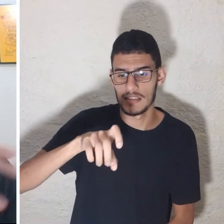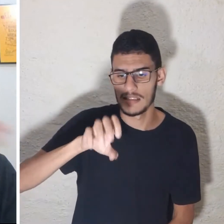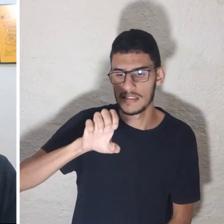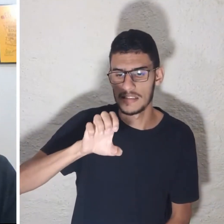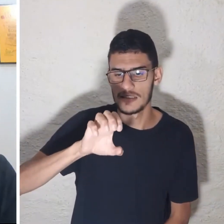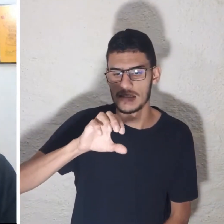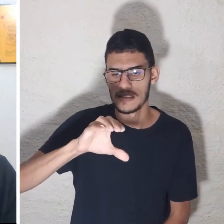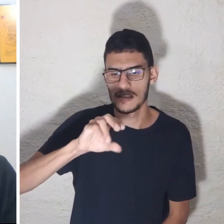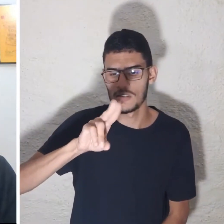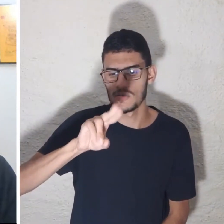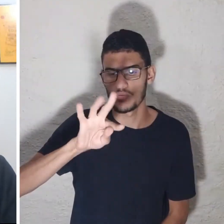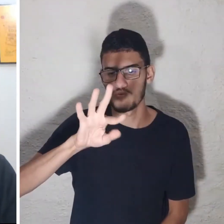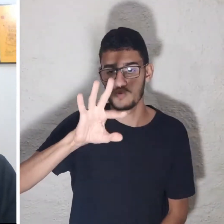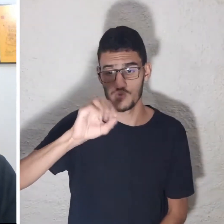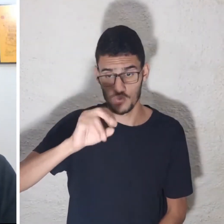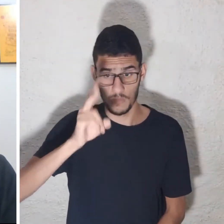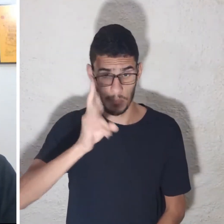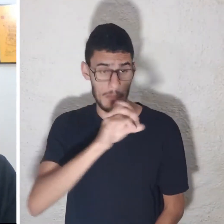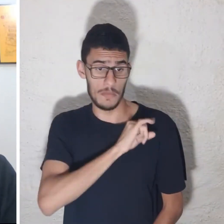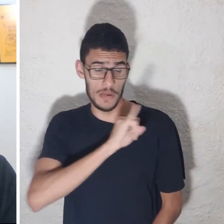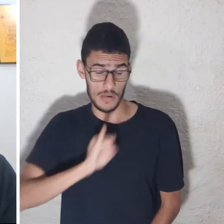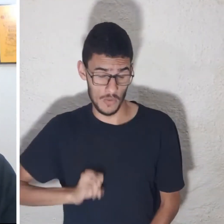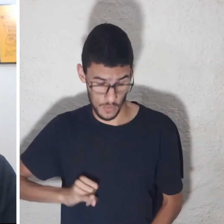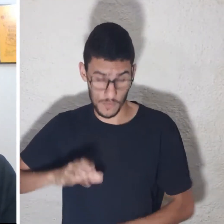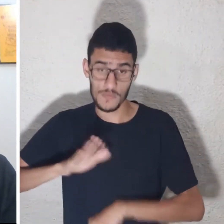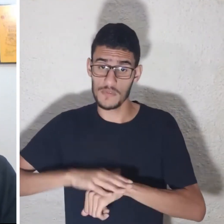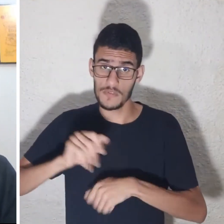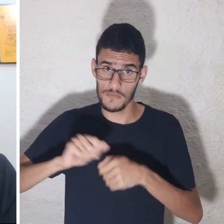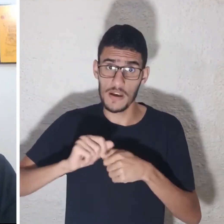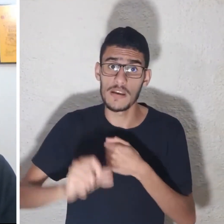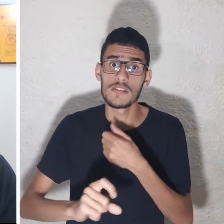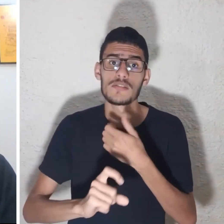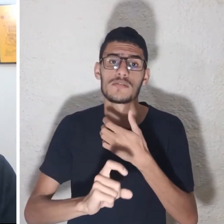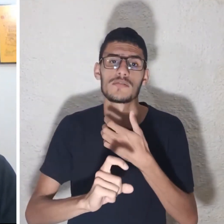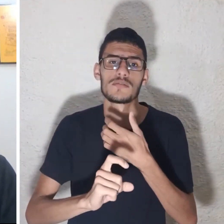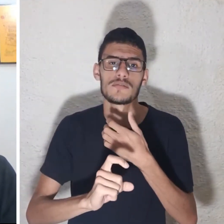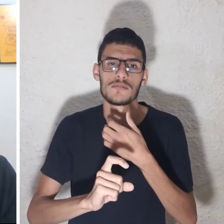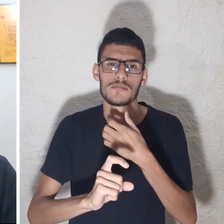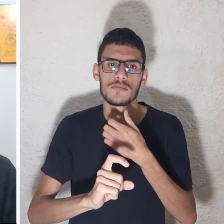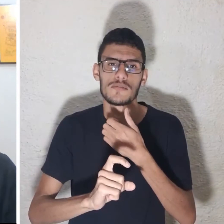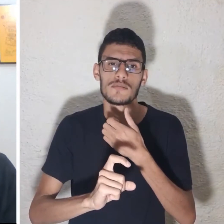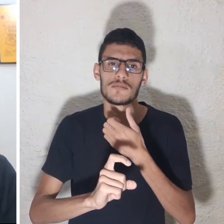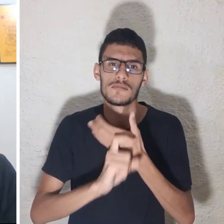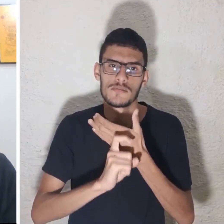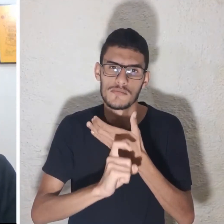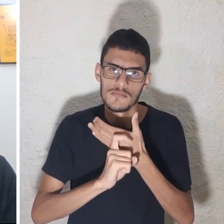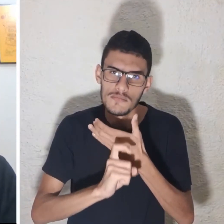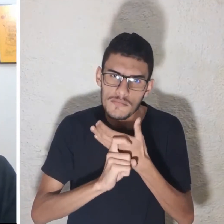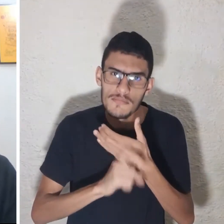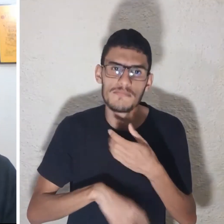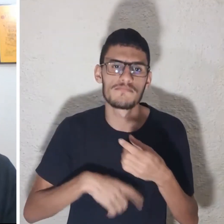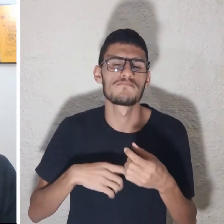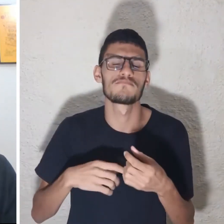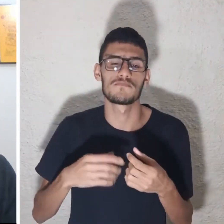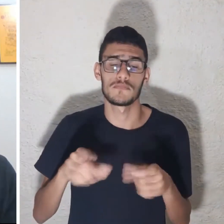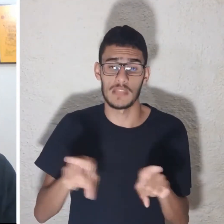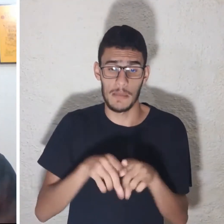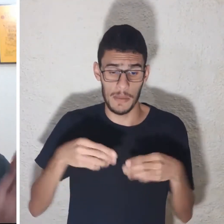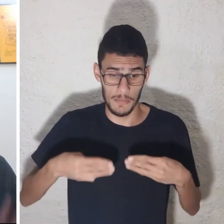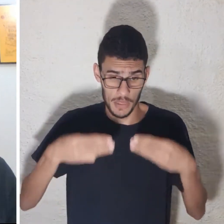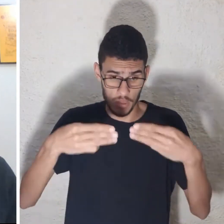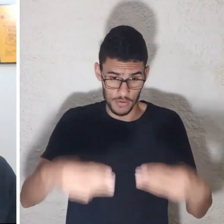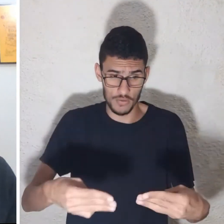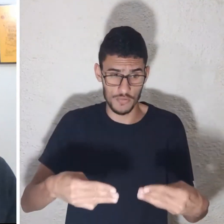caso, né, do Brasil seria exercido pelo próprio imperador, né, o Dom Pedro I, depois foi o segundo, e